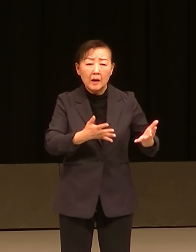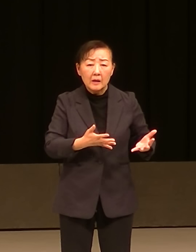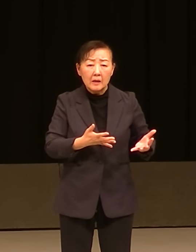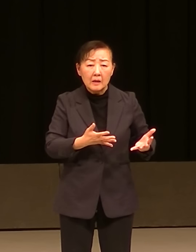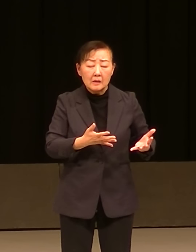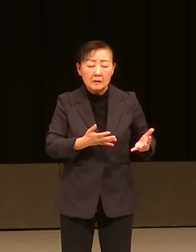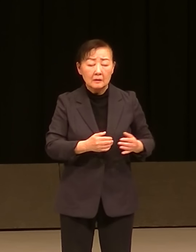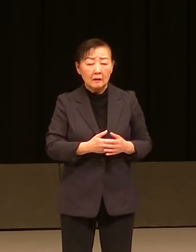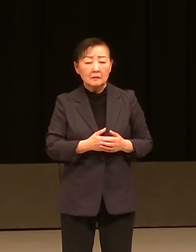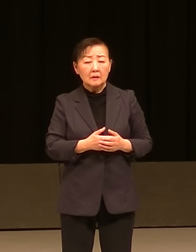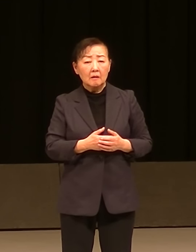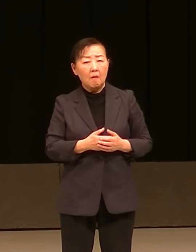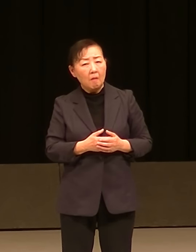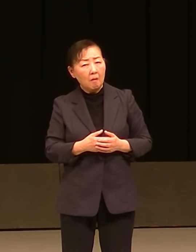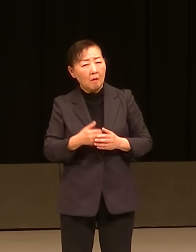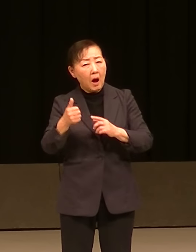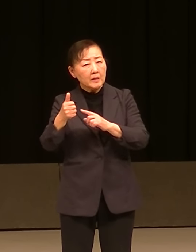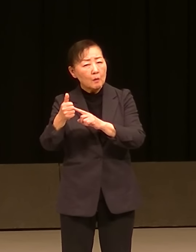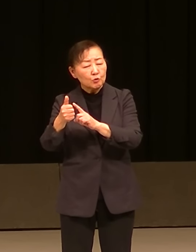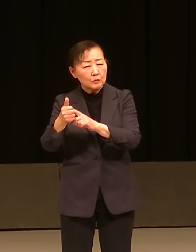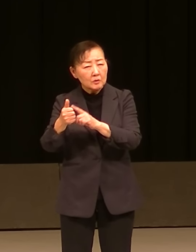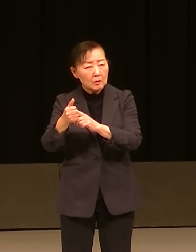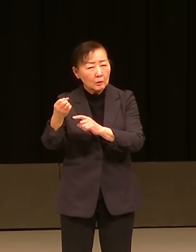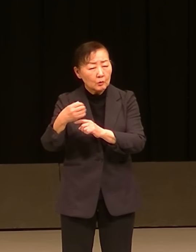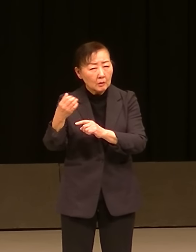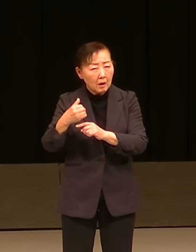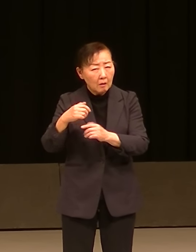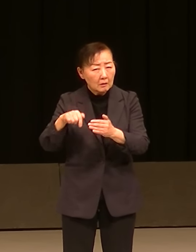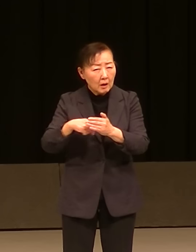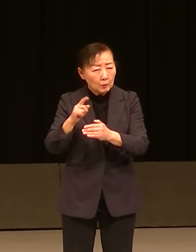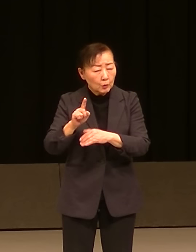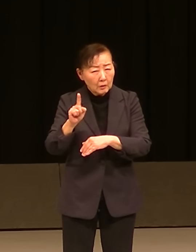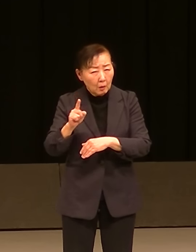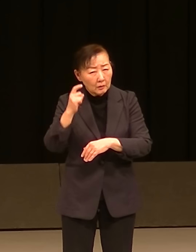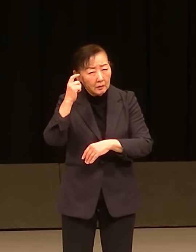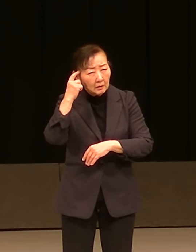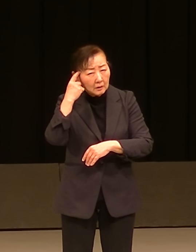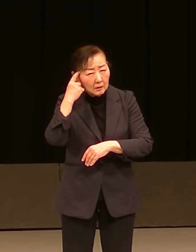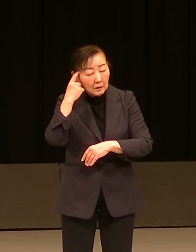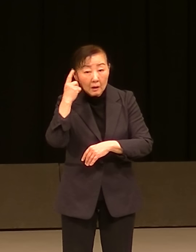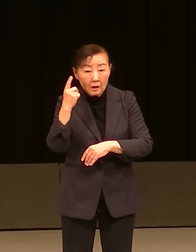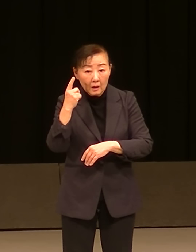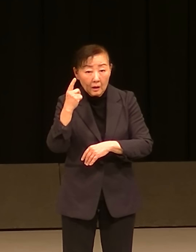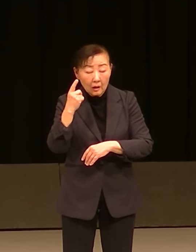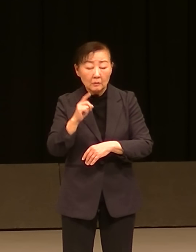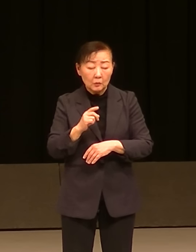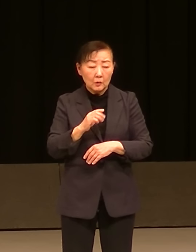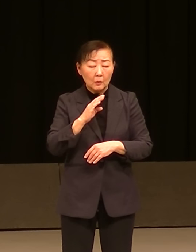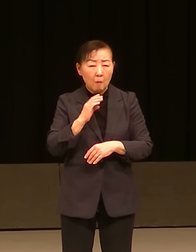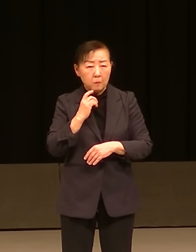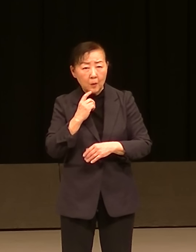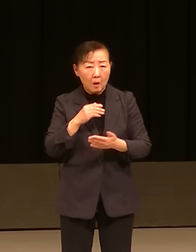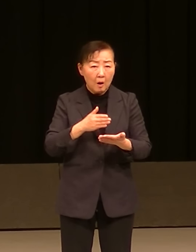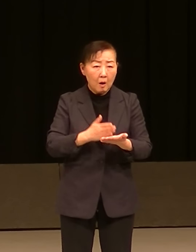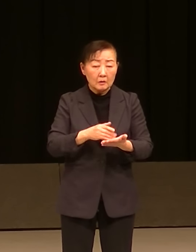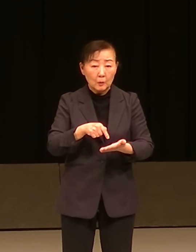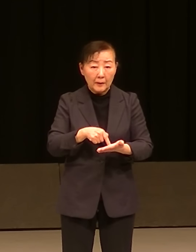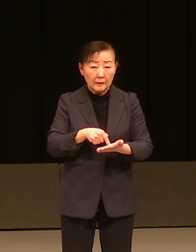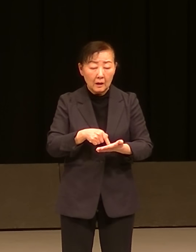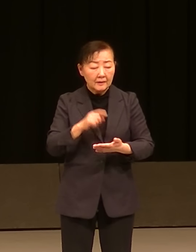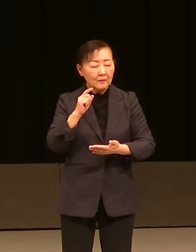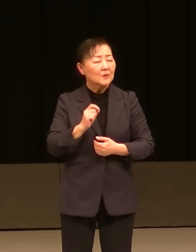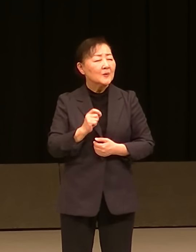ちょっと先生がおっしゃることはどうだろうというふうに思って、まあひるんだんですが、でもちょっと考え